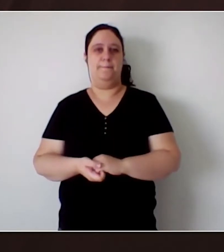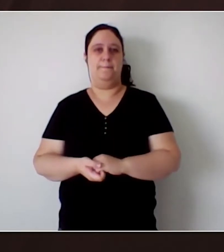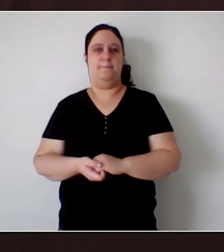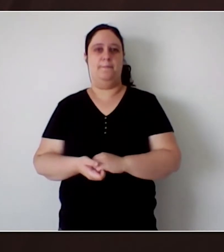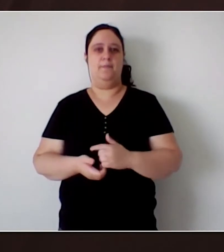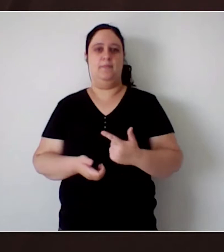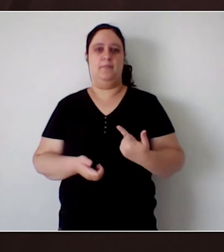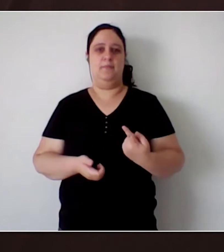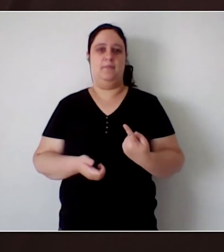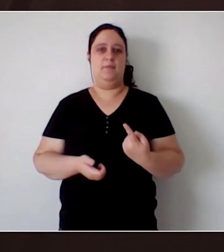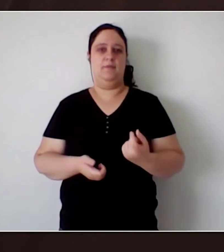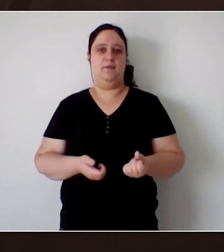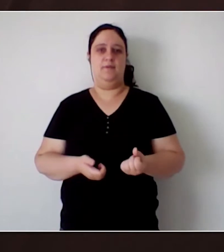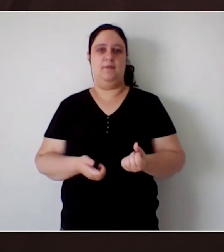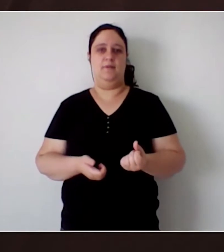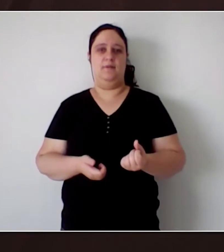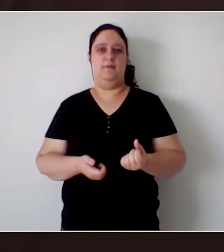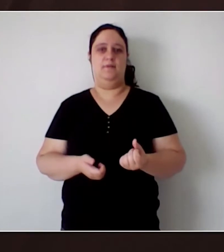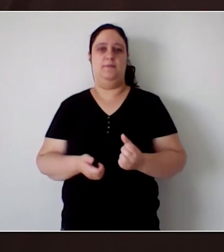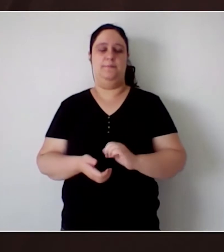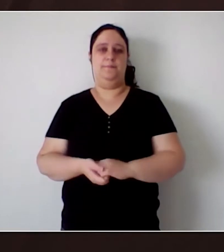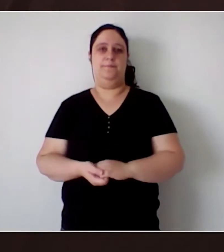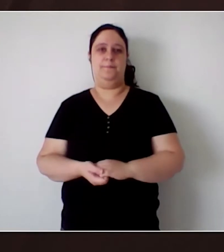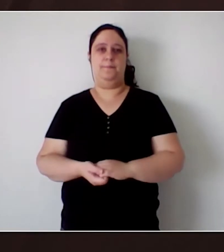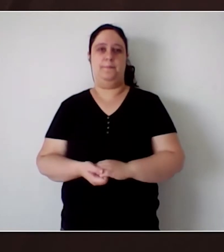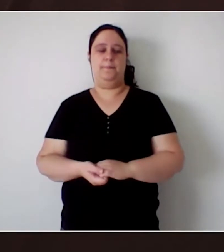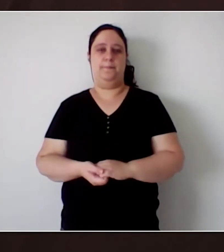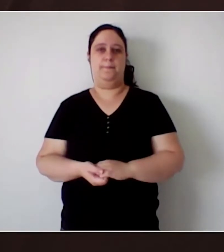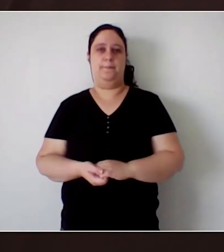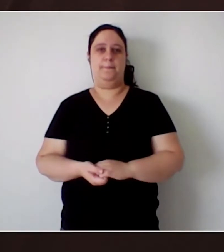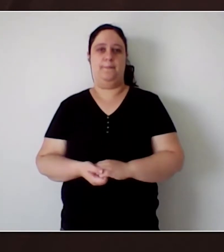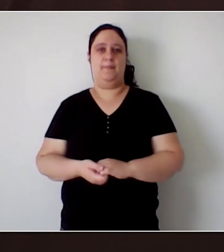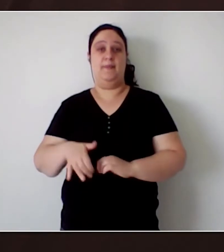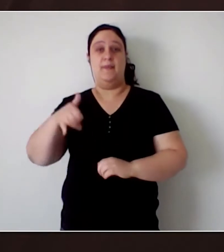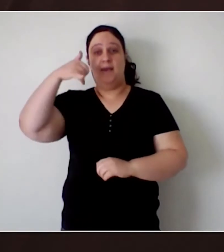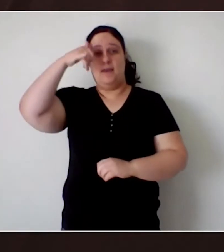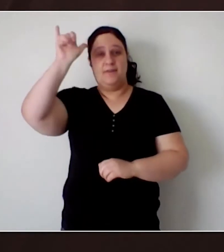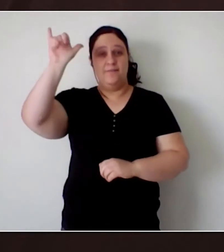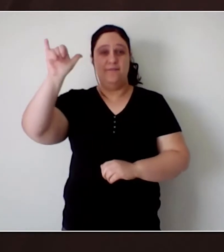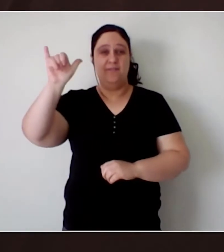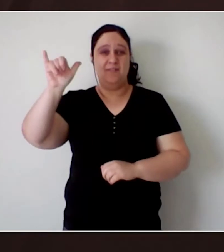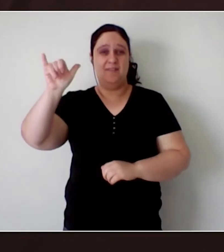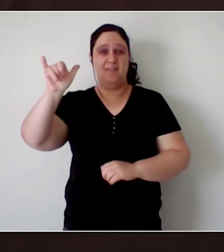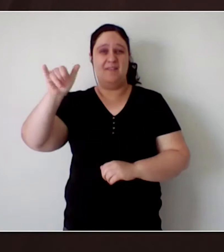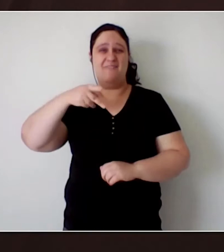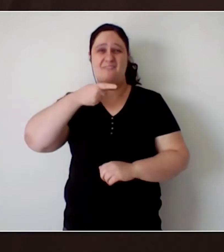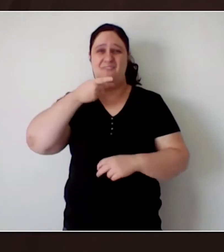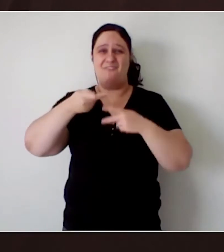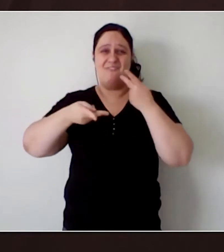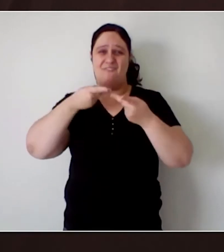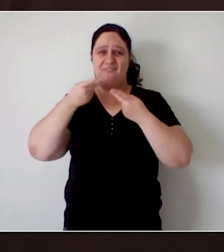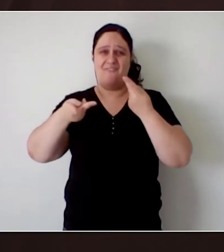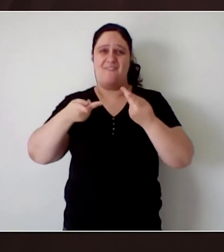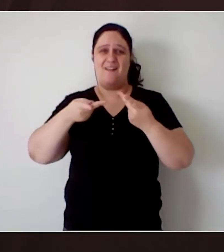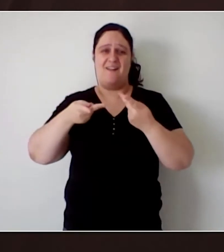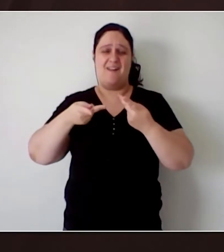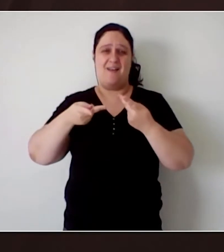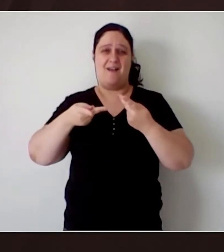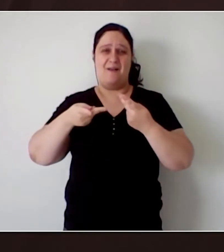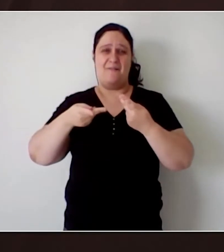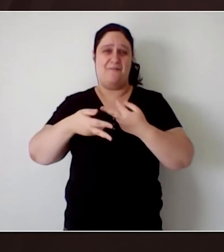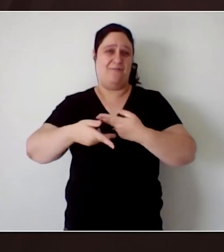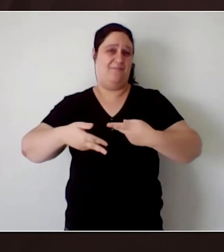16. Evita, igualmente, os falatórios inúteis e profanos, pois os